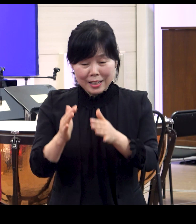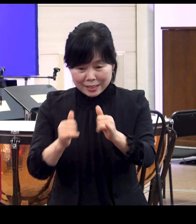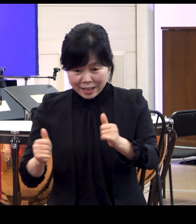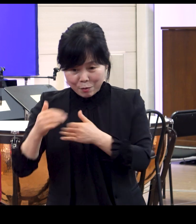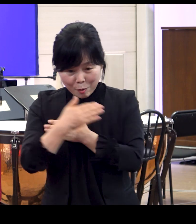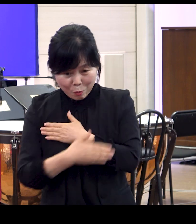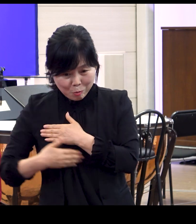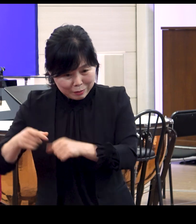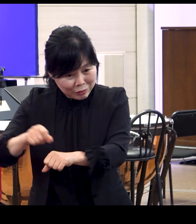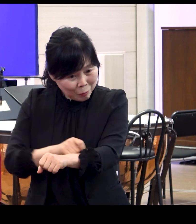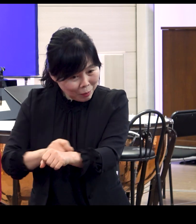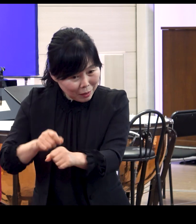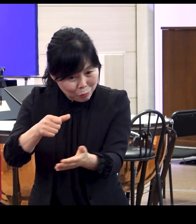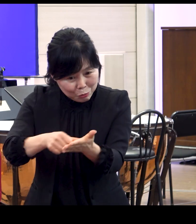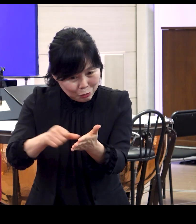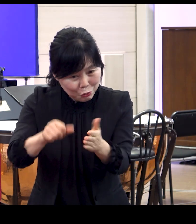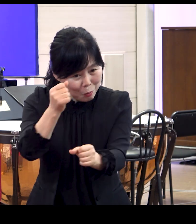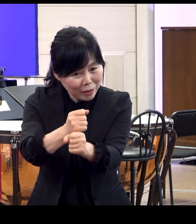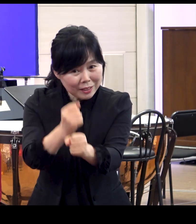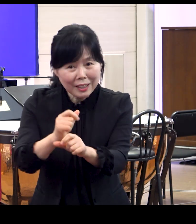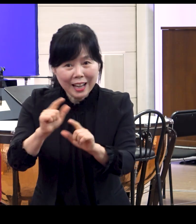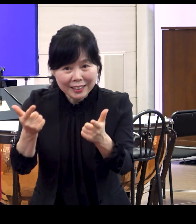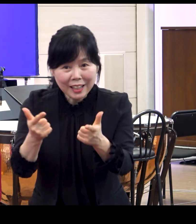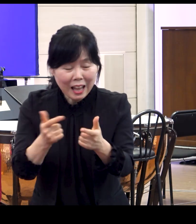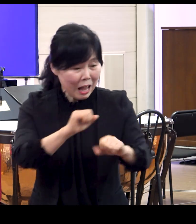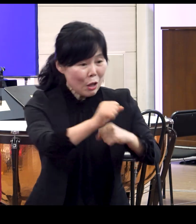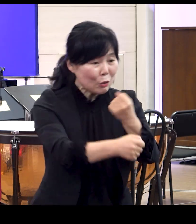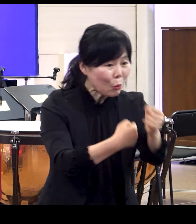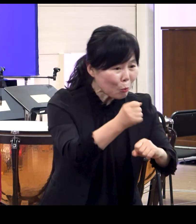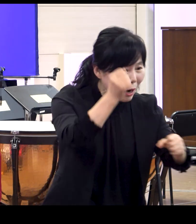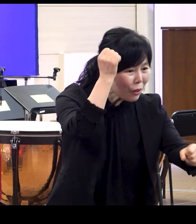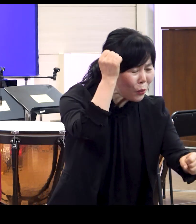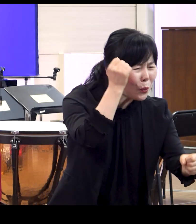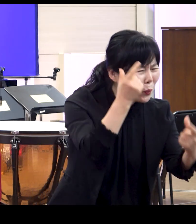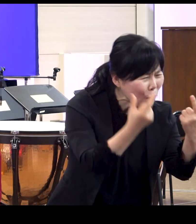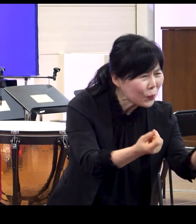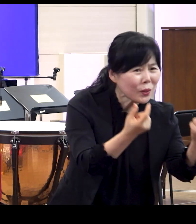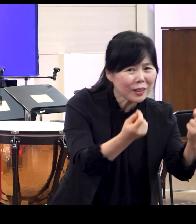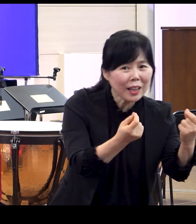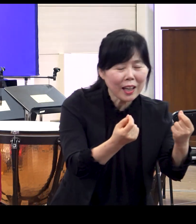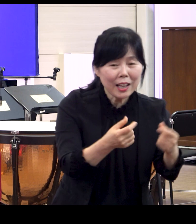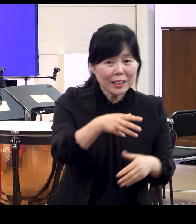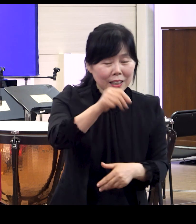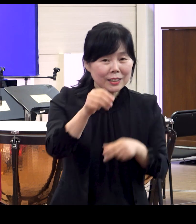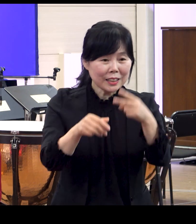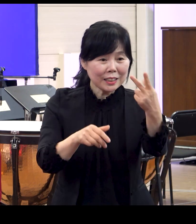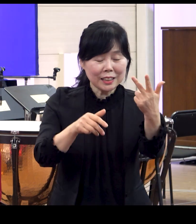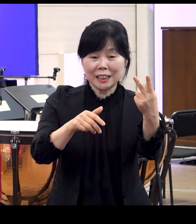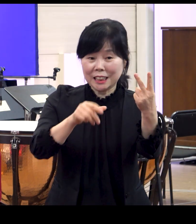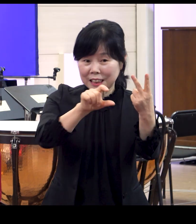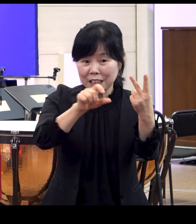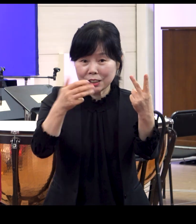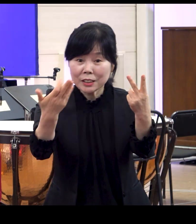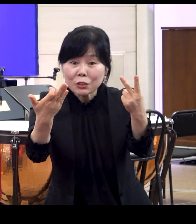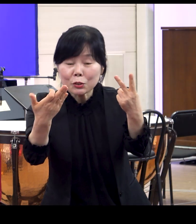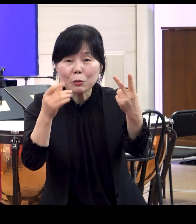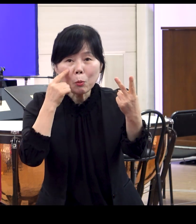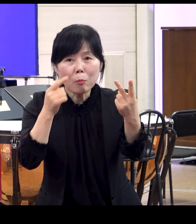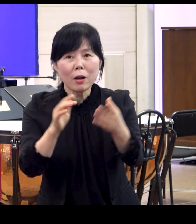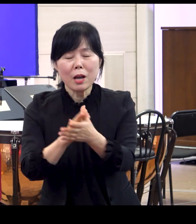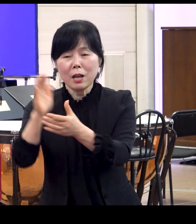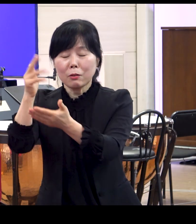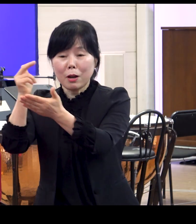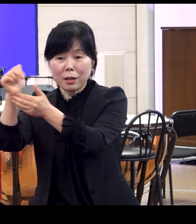인간의 몸은 특별하게 지어지고 그게 아니라 인간의 몸은 동물과 똑같습니다. 창세기 2장 19절 보면요, 여호와